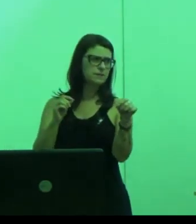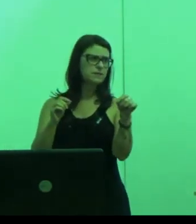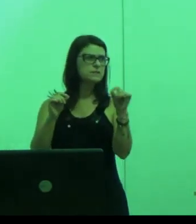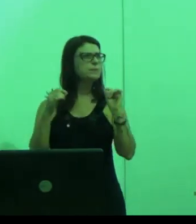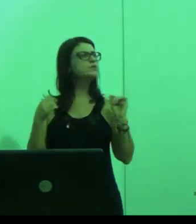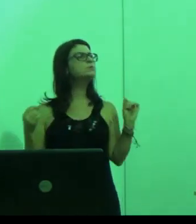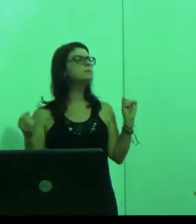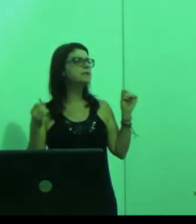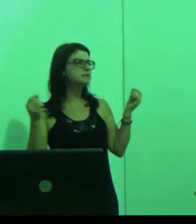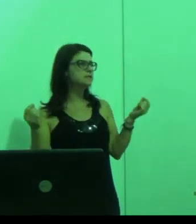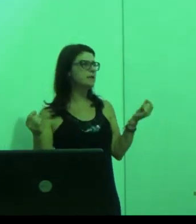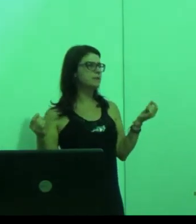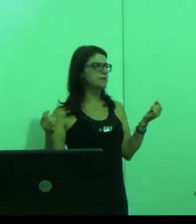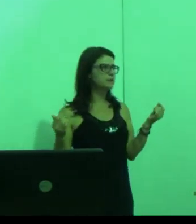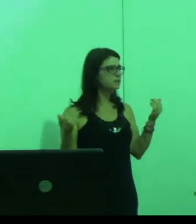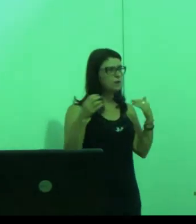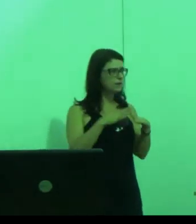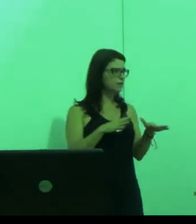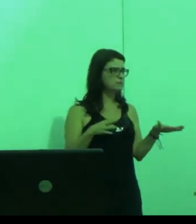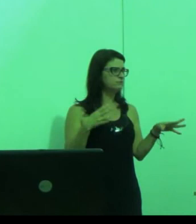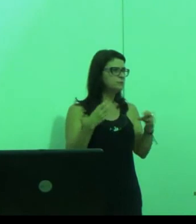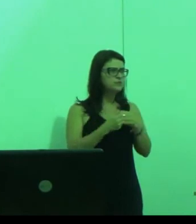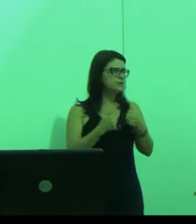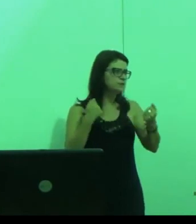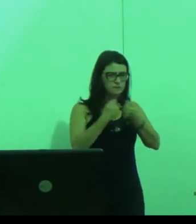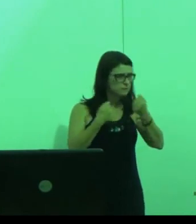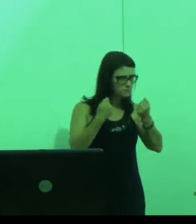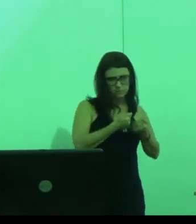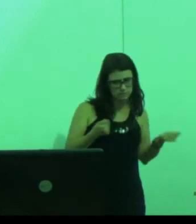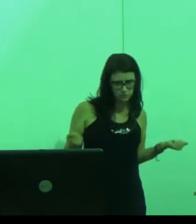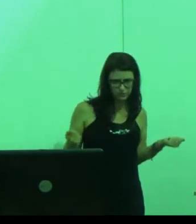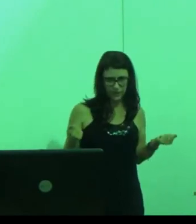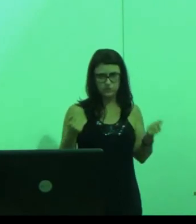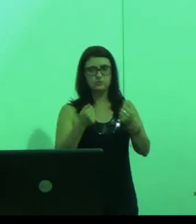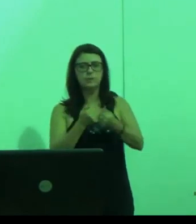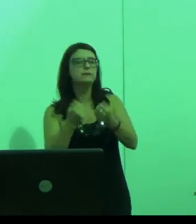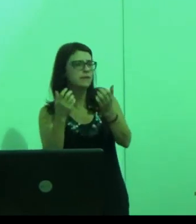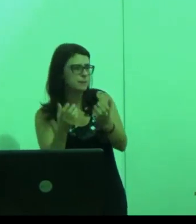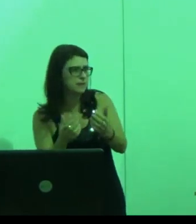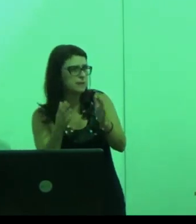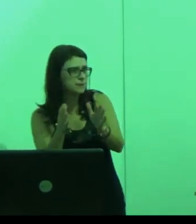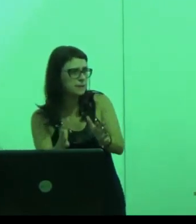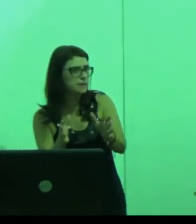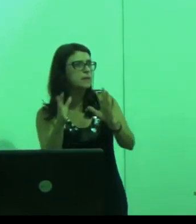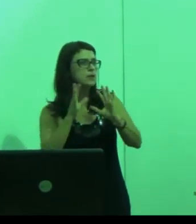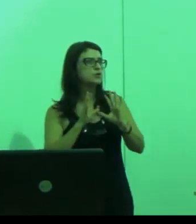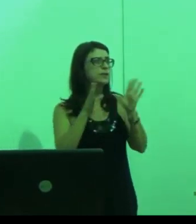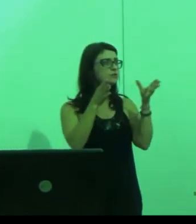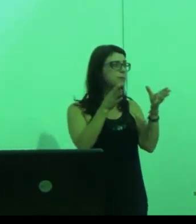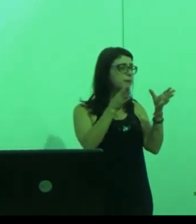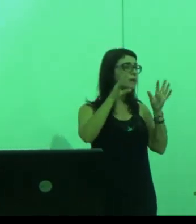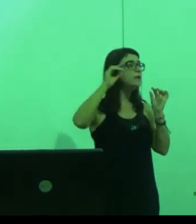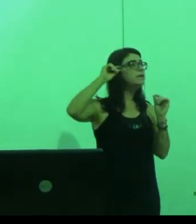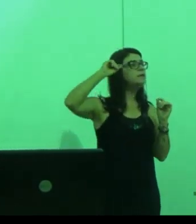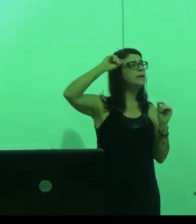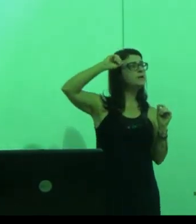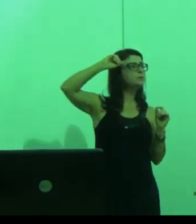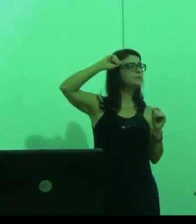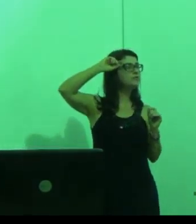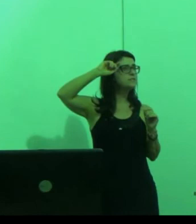Se a pessoa explica sim, é para cair, ok, vamos sair. Bem, é para cair, é para cair. Eu só quero saber e quero fazer com que